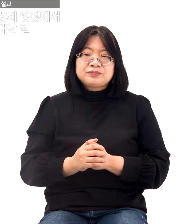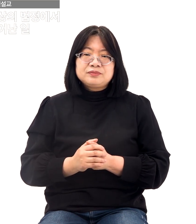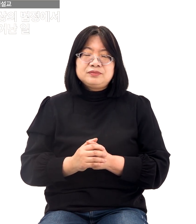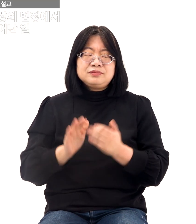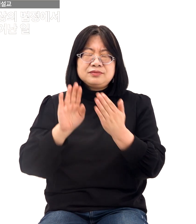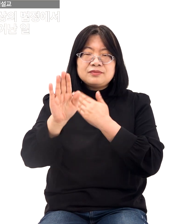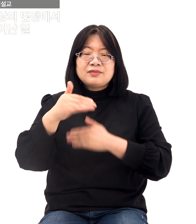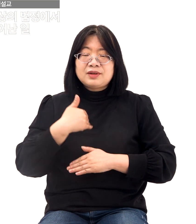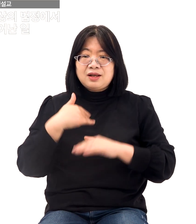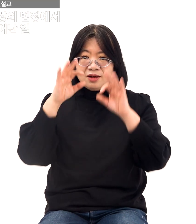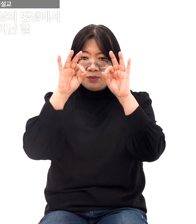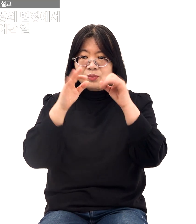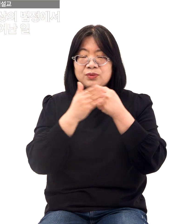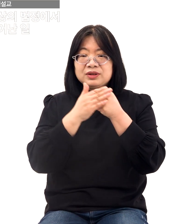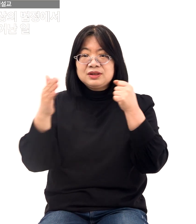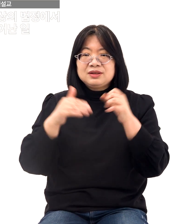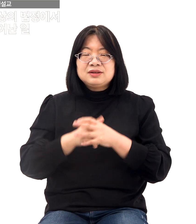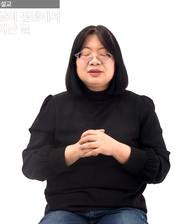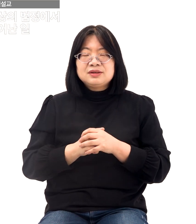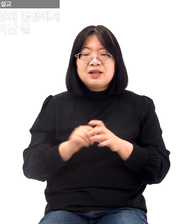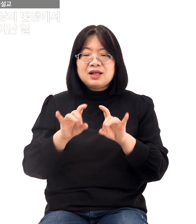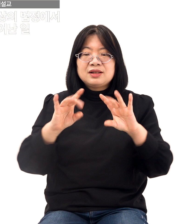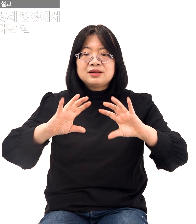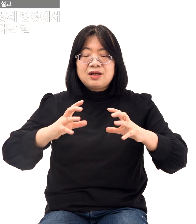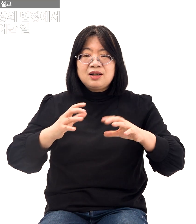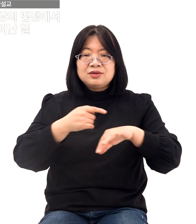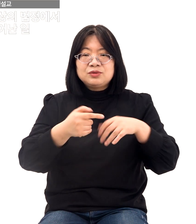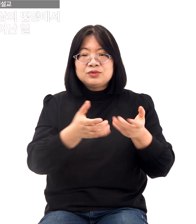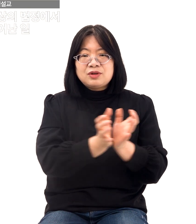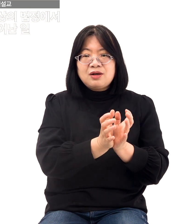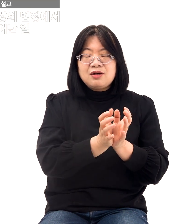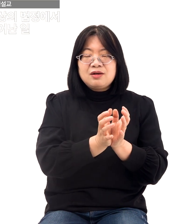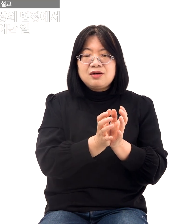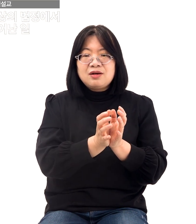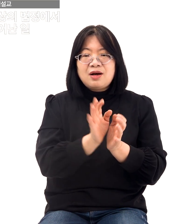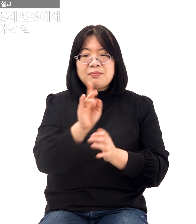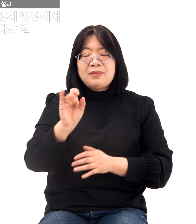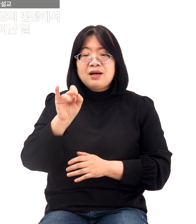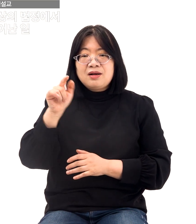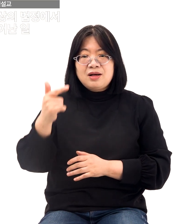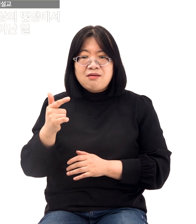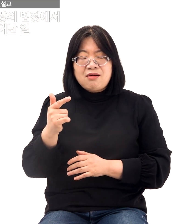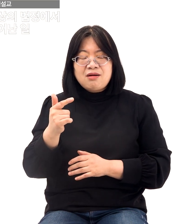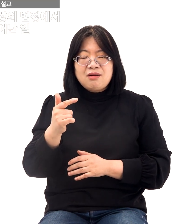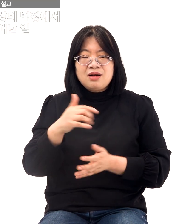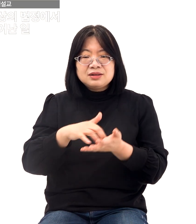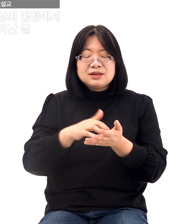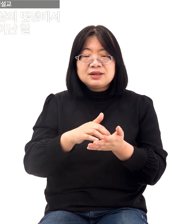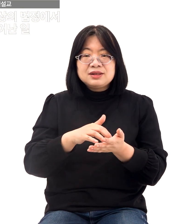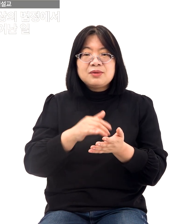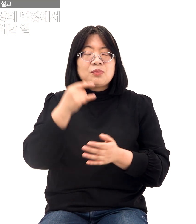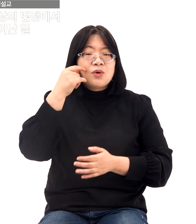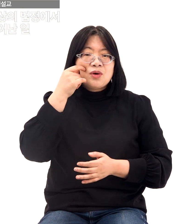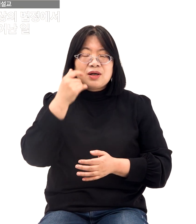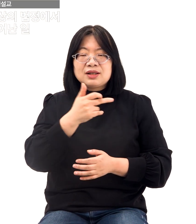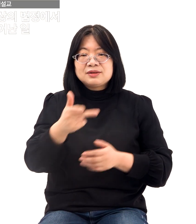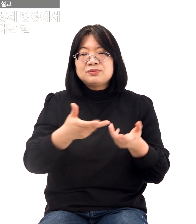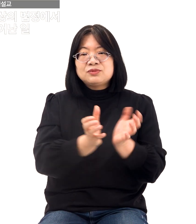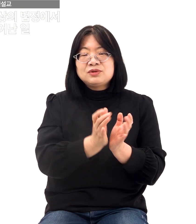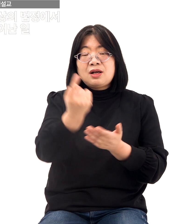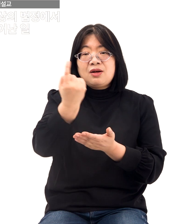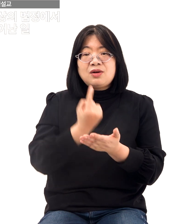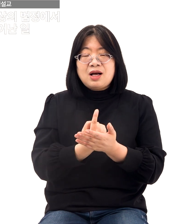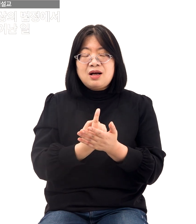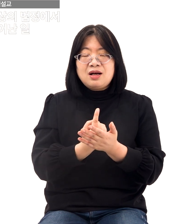2일 후에 내가 보니 각 나라와 족속과 백성과 방언에서 아무도 능히 셀 수 없는 큰 무리가 나와